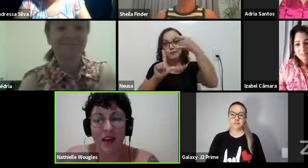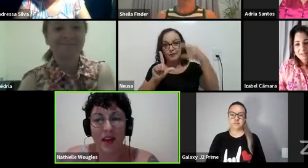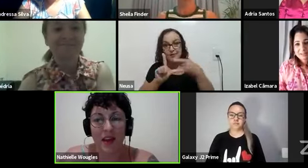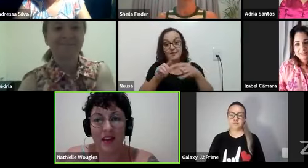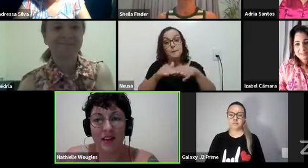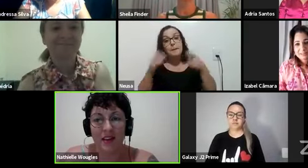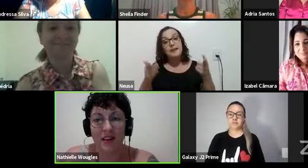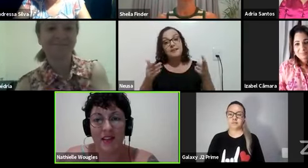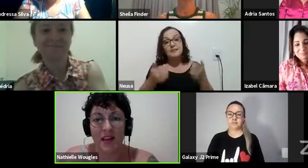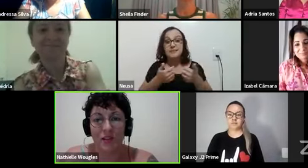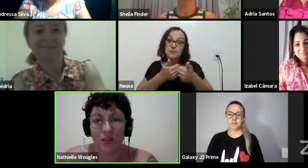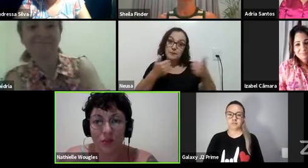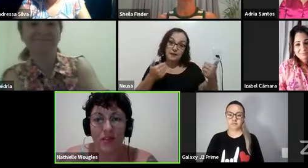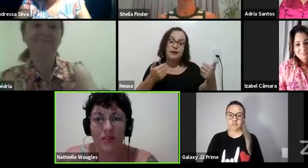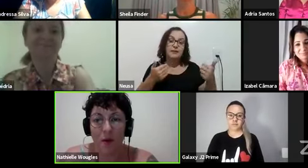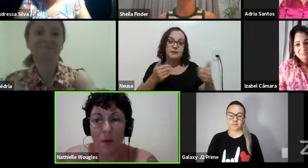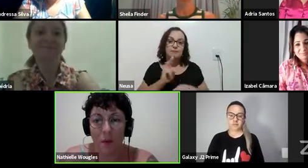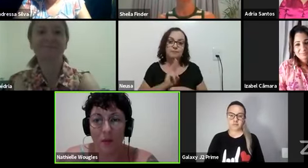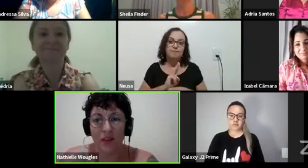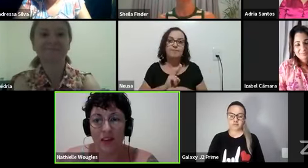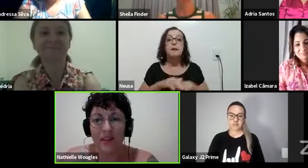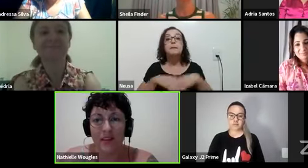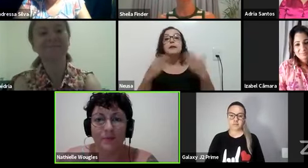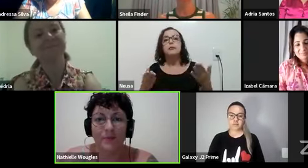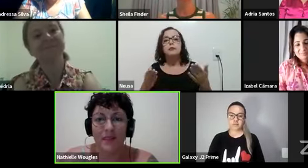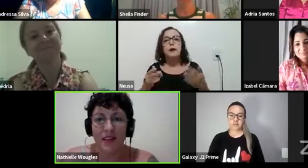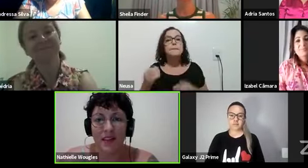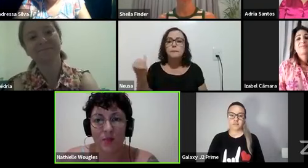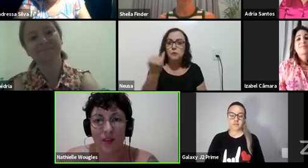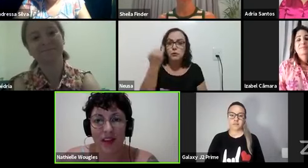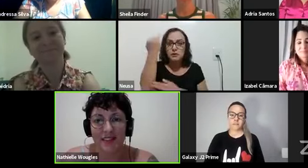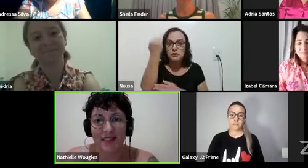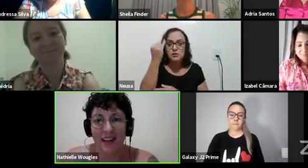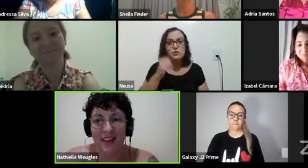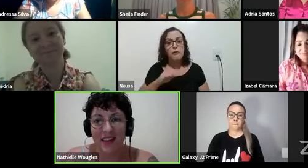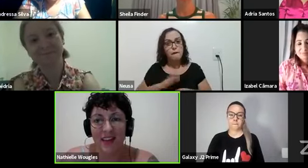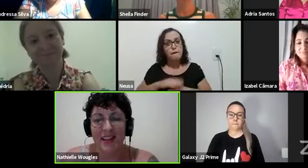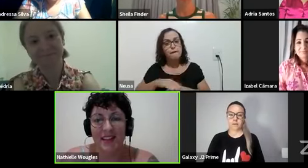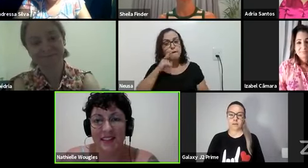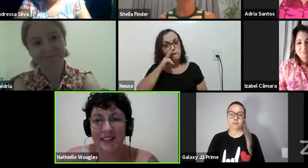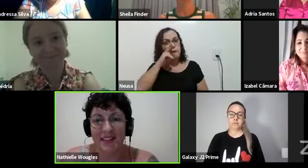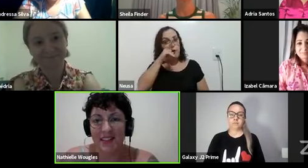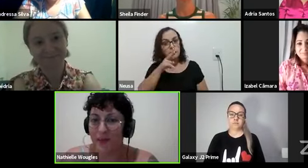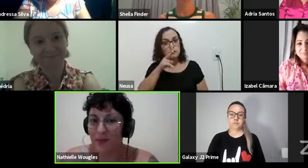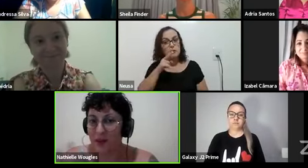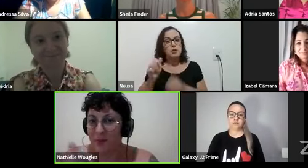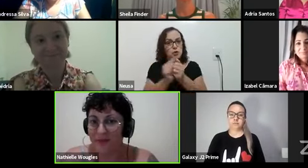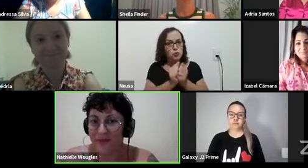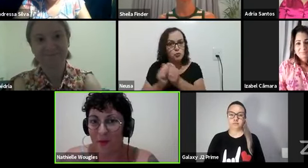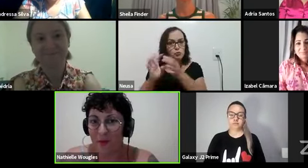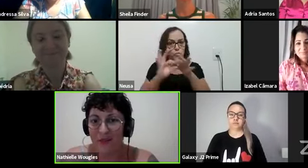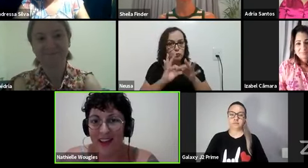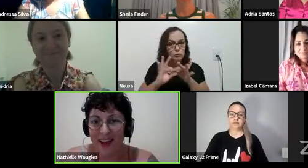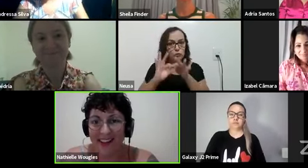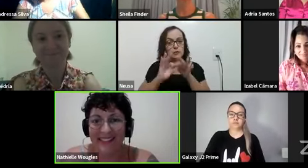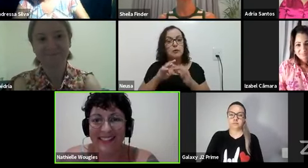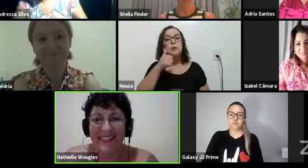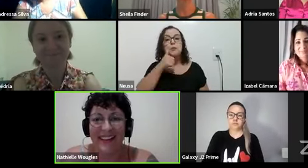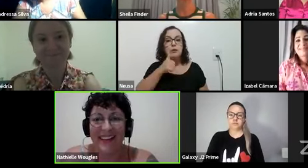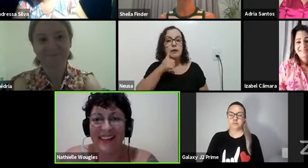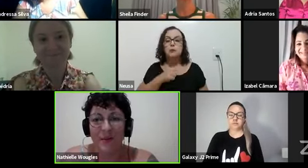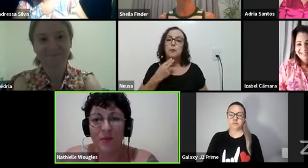também estar juntas é uma potência que as mulheres têm e que não tem como